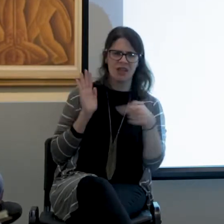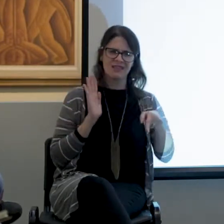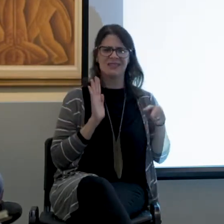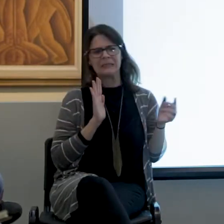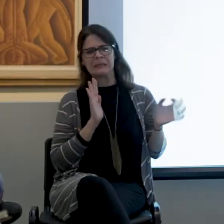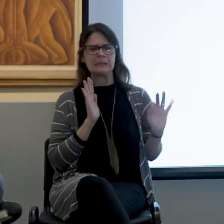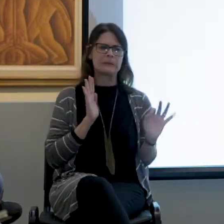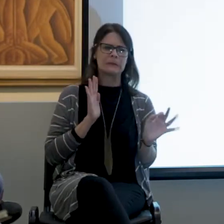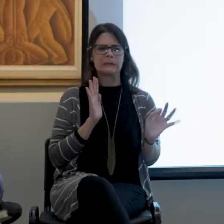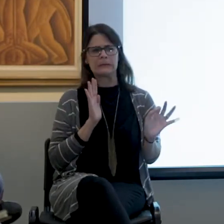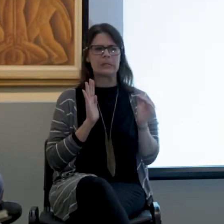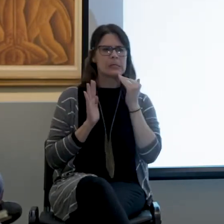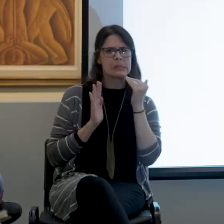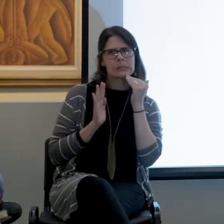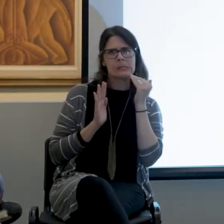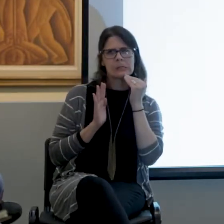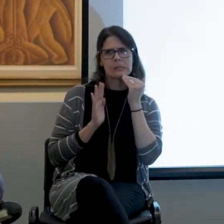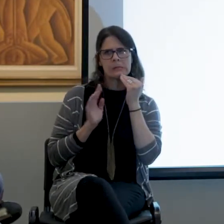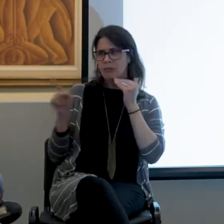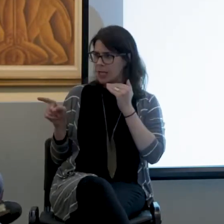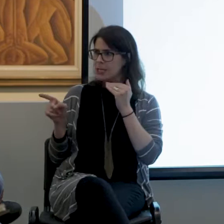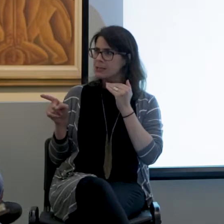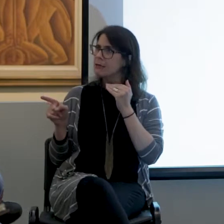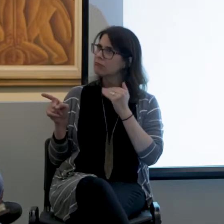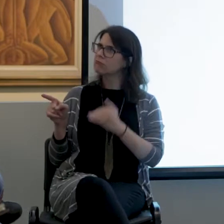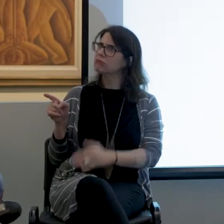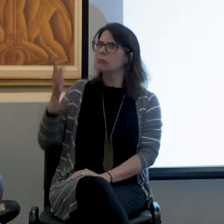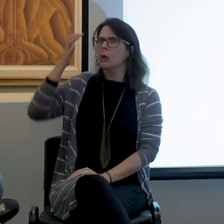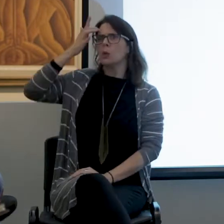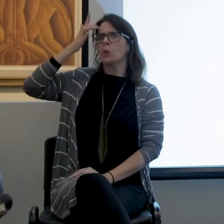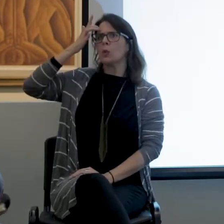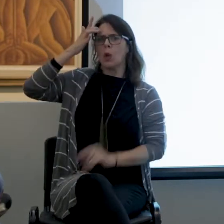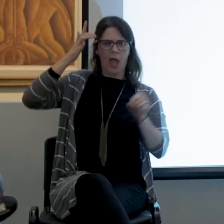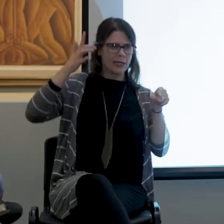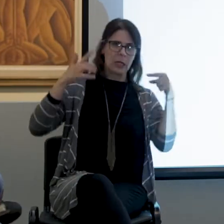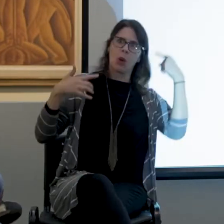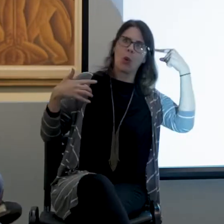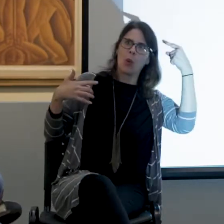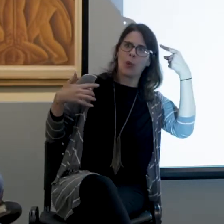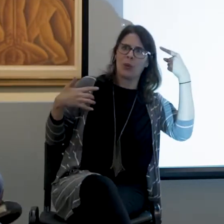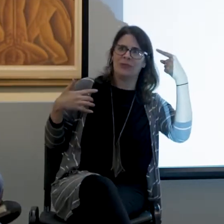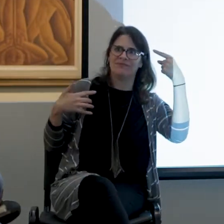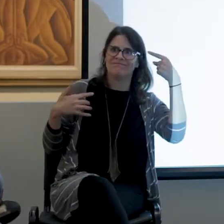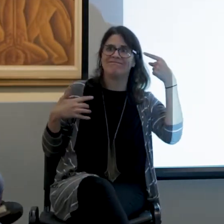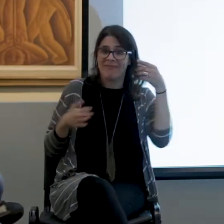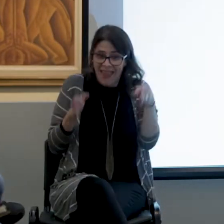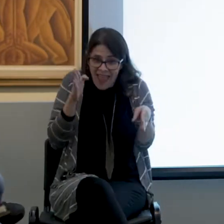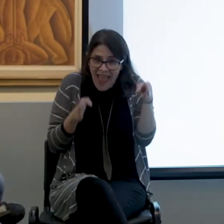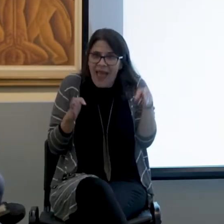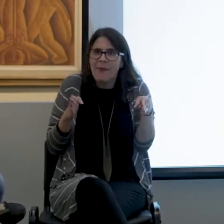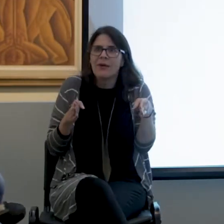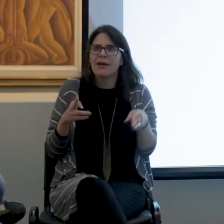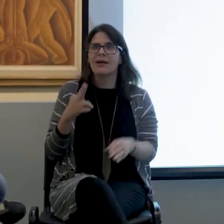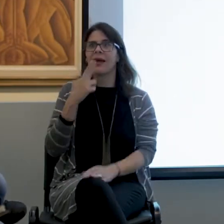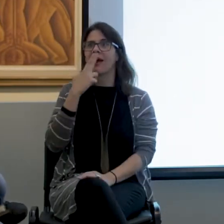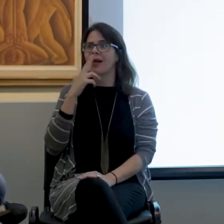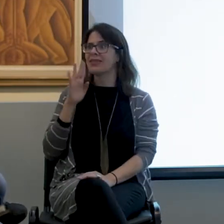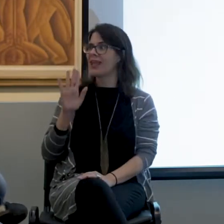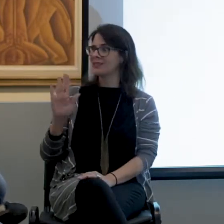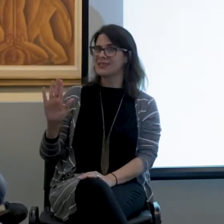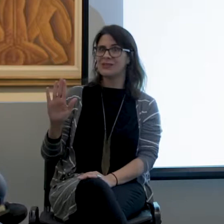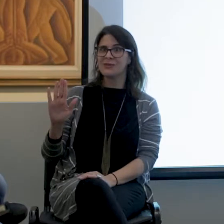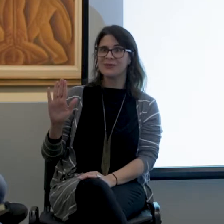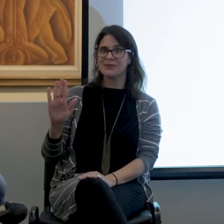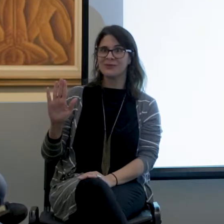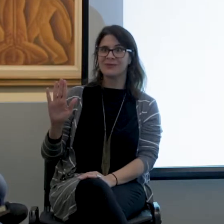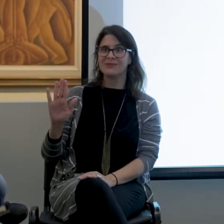Aquele que é são e aquele que é louco, viu? Bem importante isso, pelo menos na época do nazismo. Nós já vamos ver quando a gente falar do Lazar Segal,